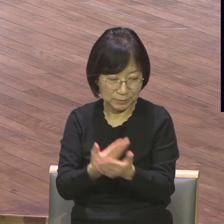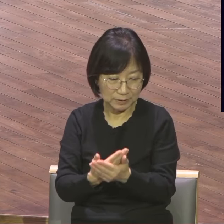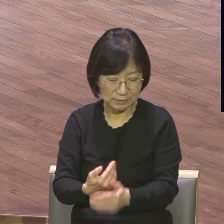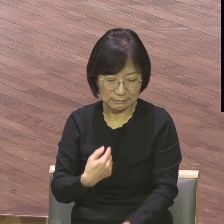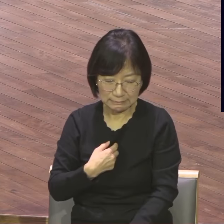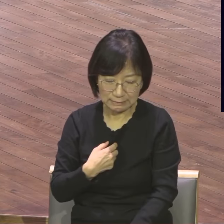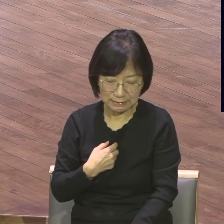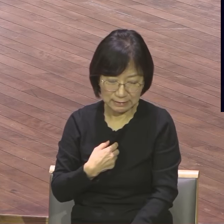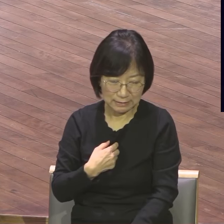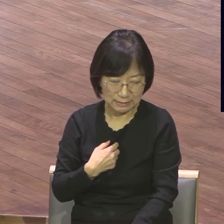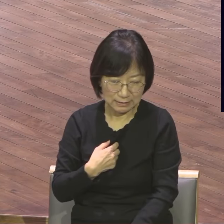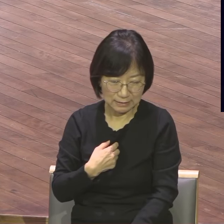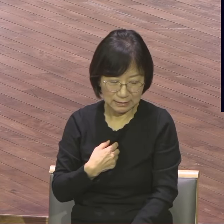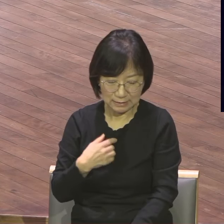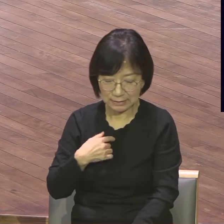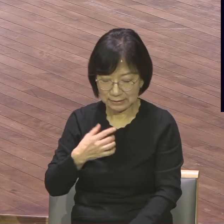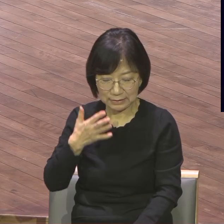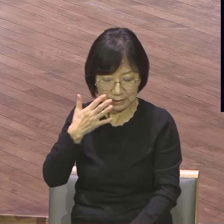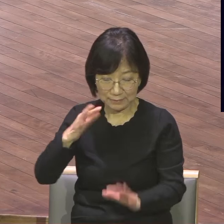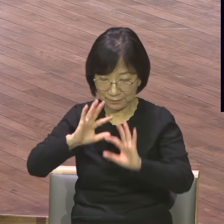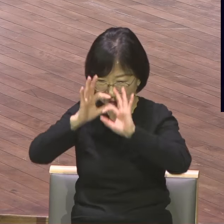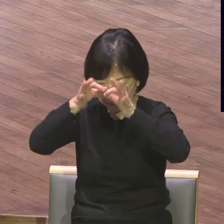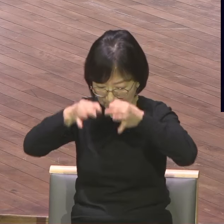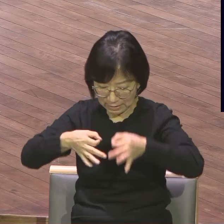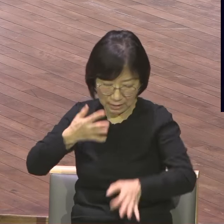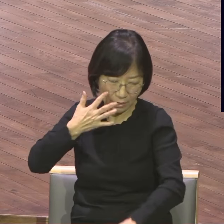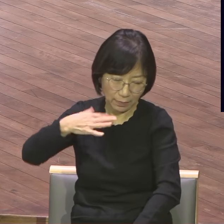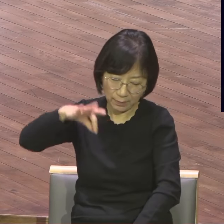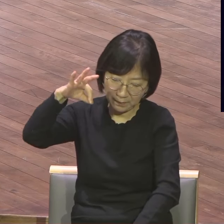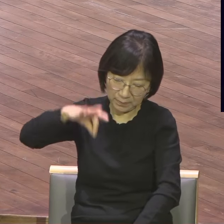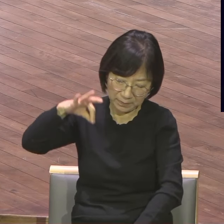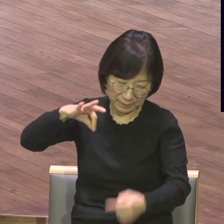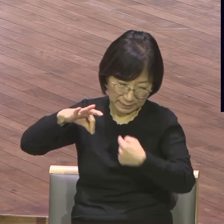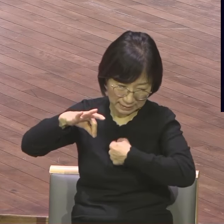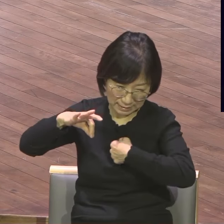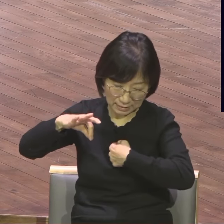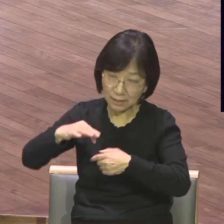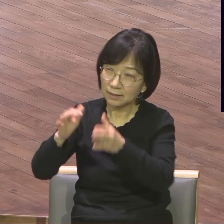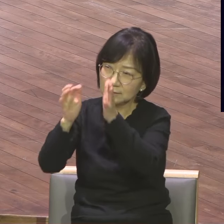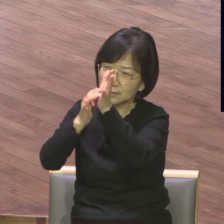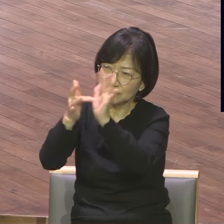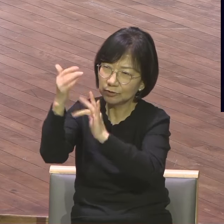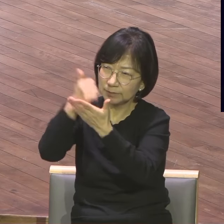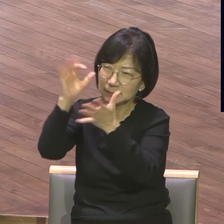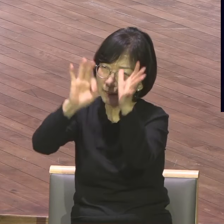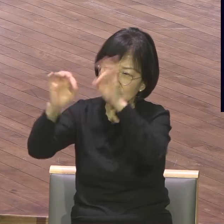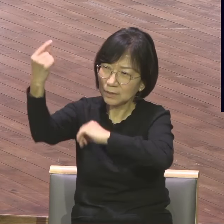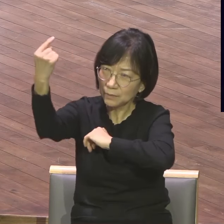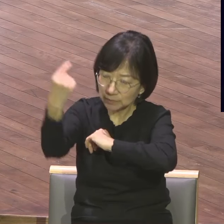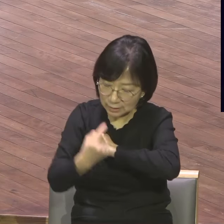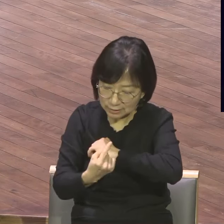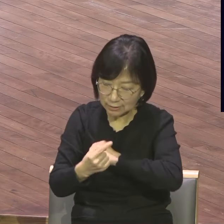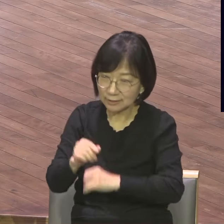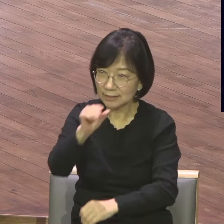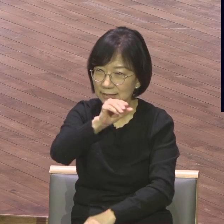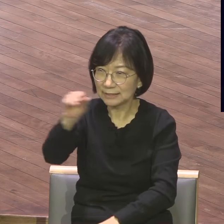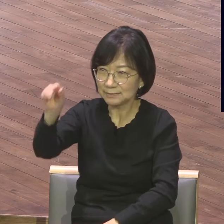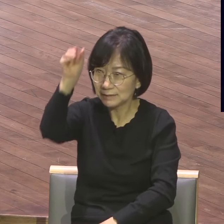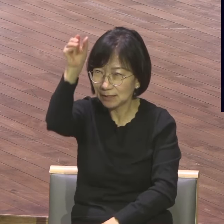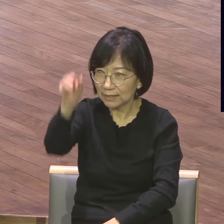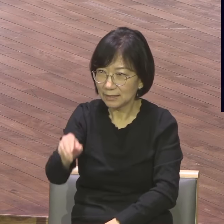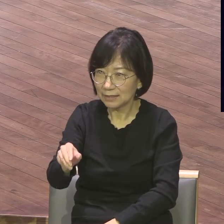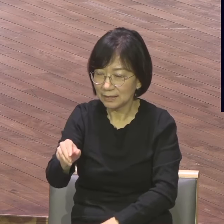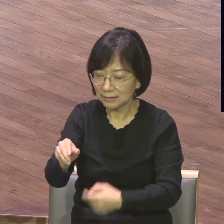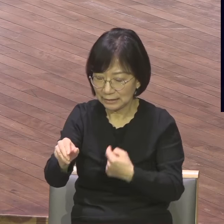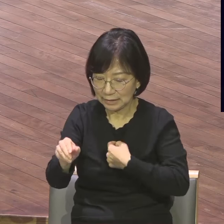나의 인생 속에 어느 날 예수님이 찾아오셔서 나를 위해 십자가에 죽고 나를 위해